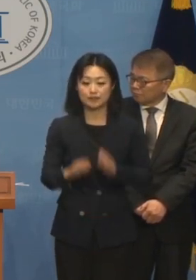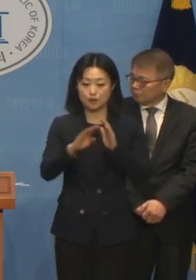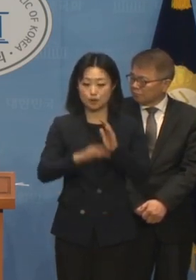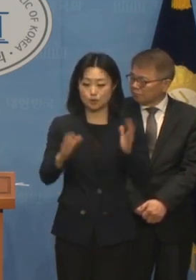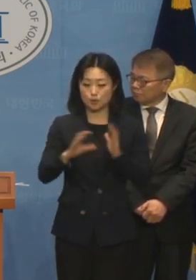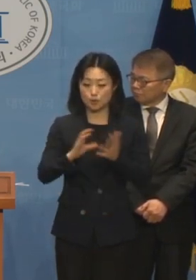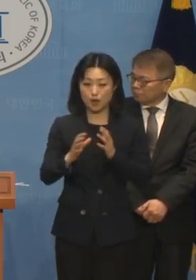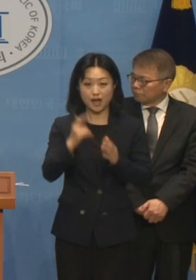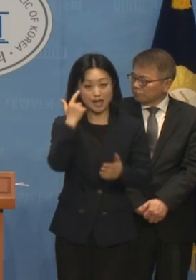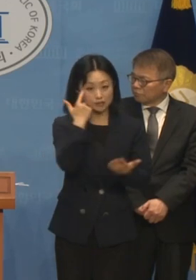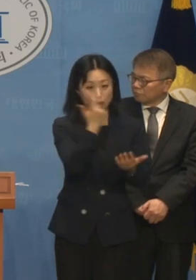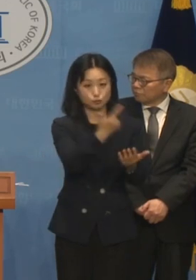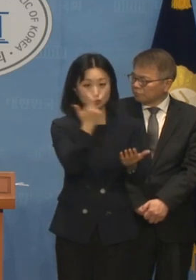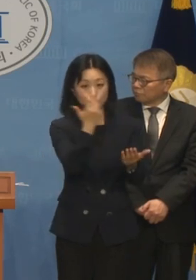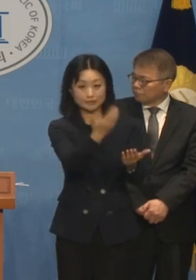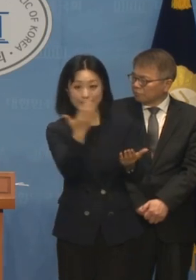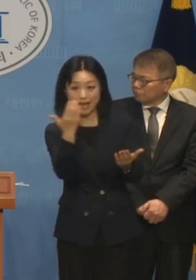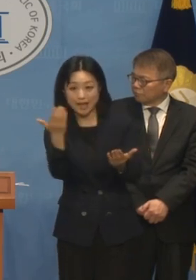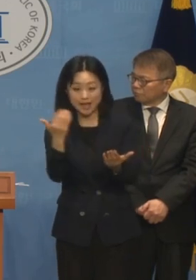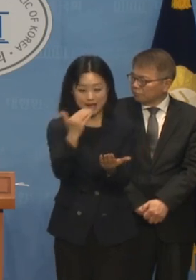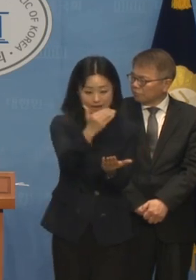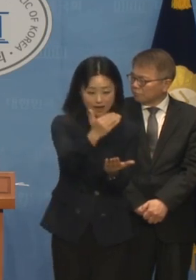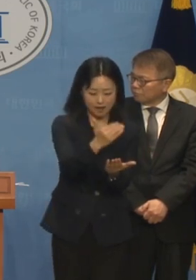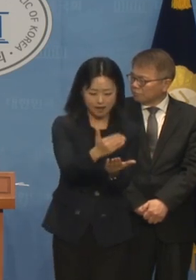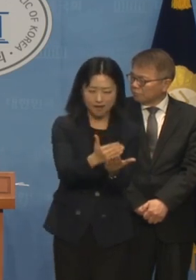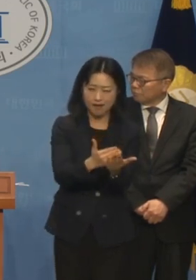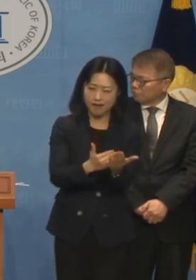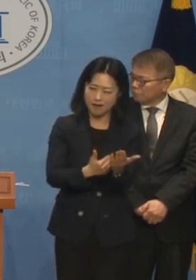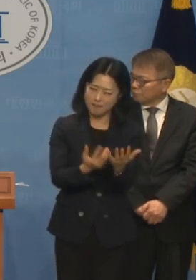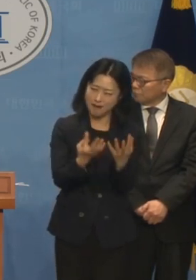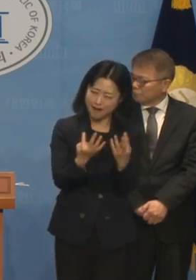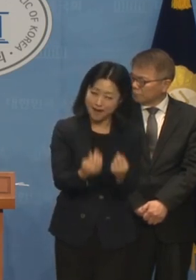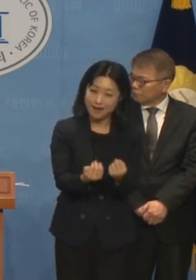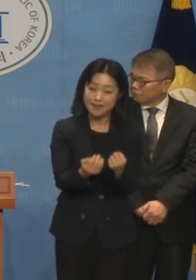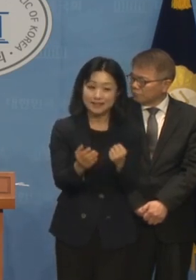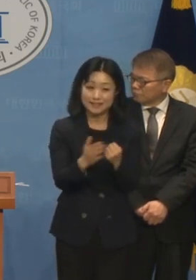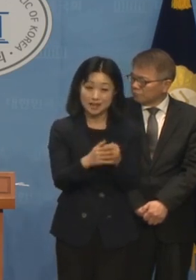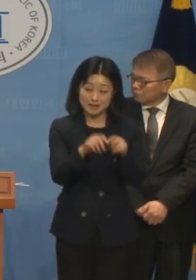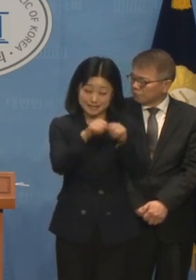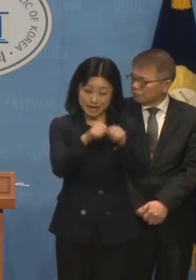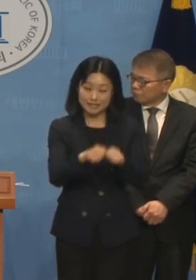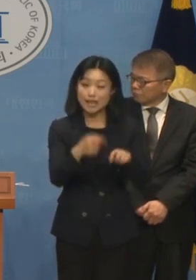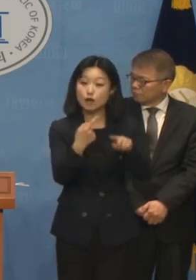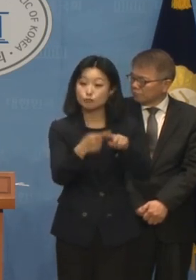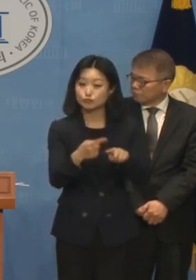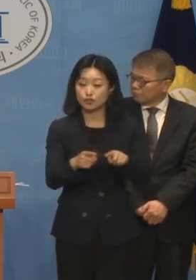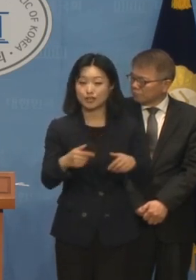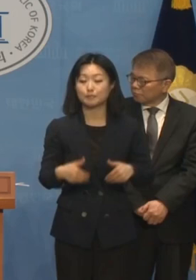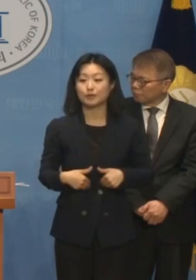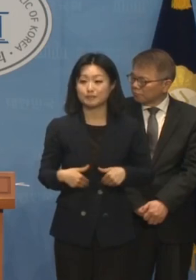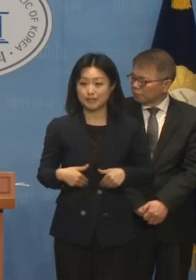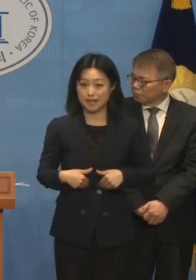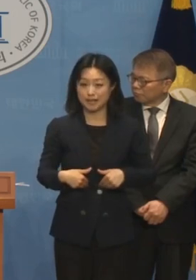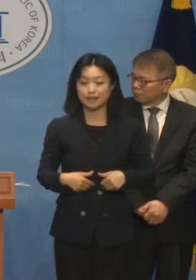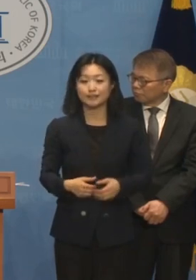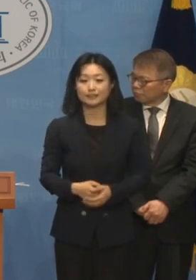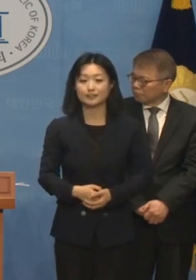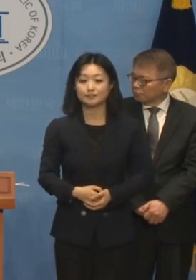공론화 설문조사는 문항이 많았기 때문에 상세한 분석이 필요합니다.